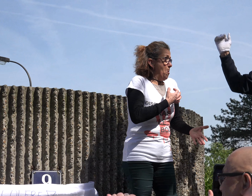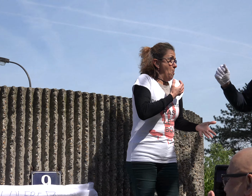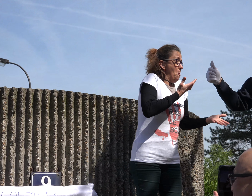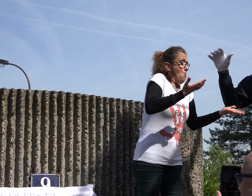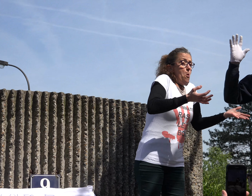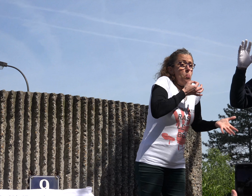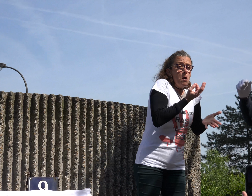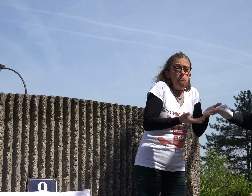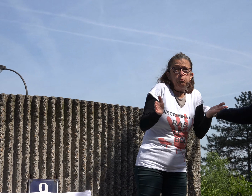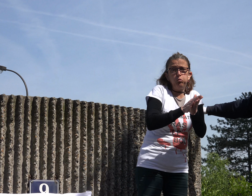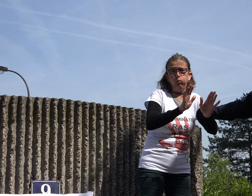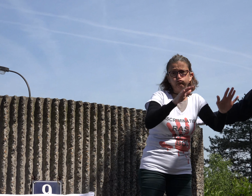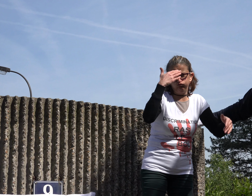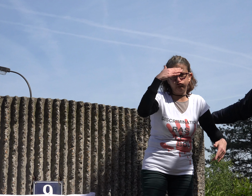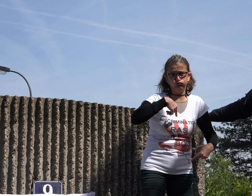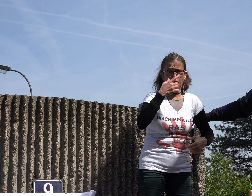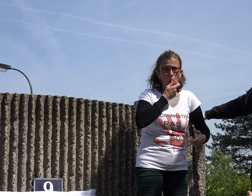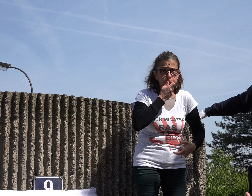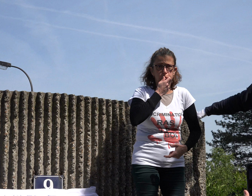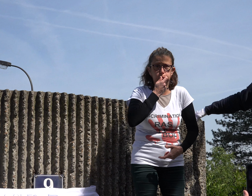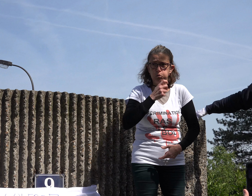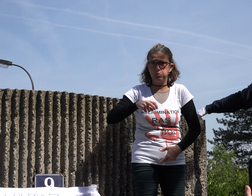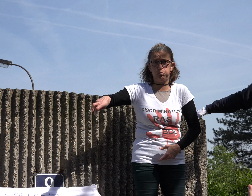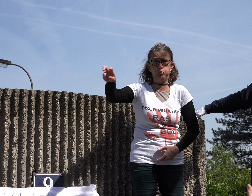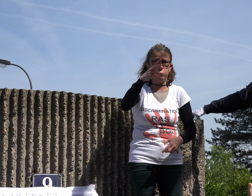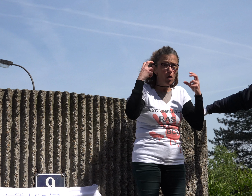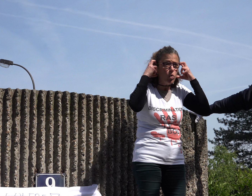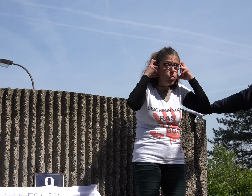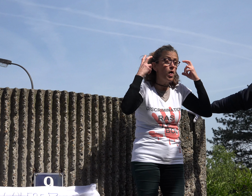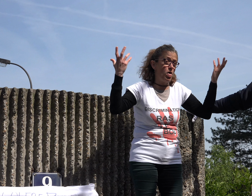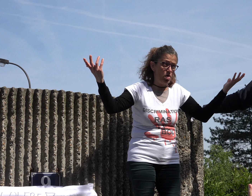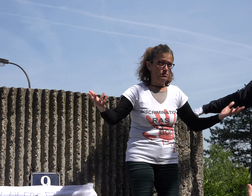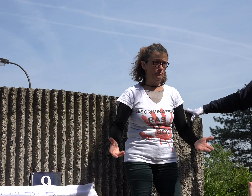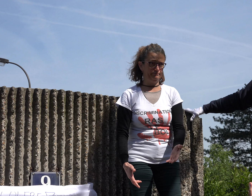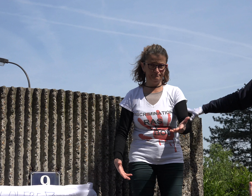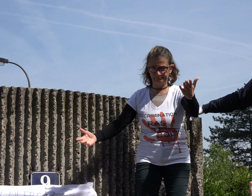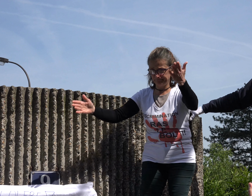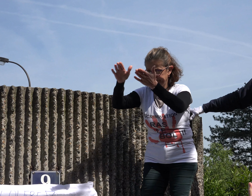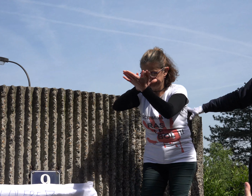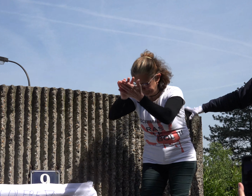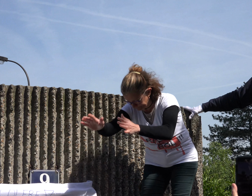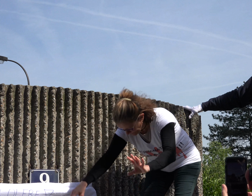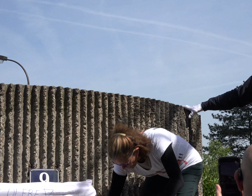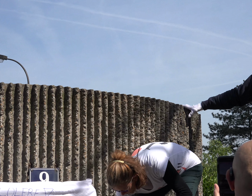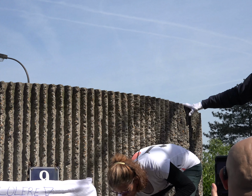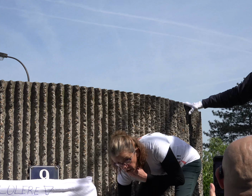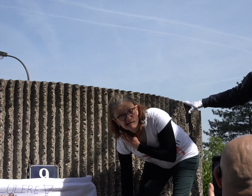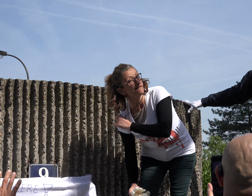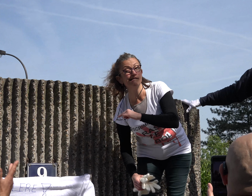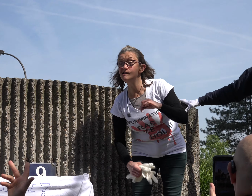On va faire tomber. Voilà, je pense que j'ai pas besoin de dire plus. Voilà, on va continuer avec les sifflets.